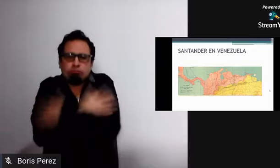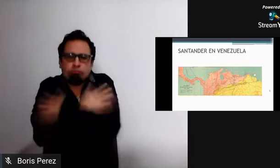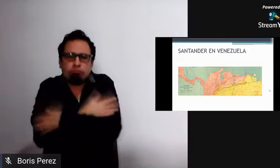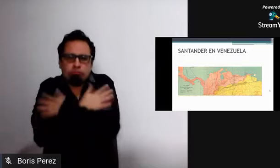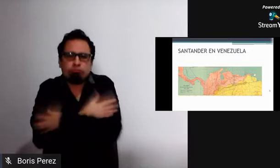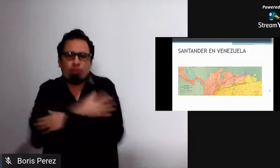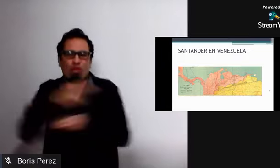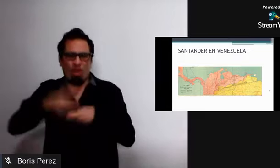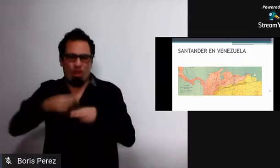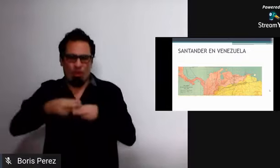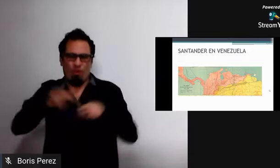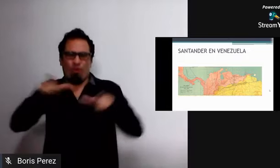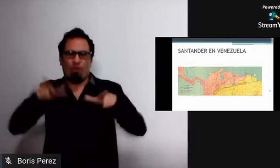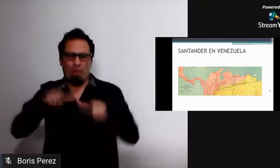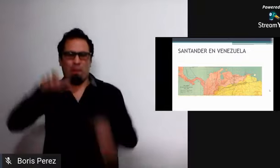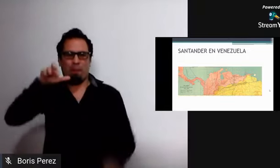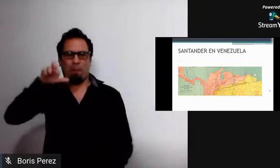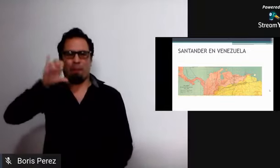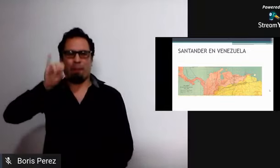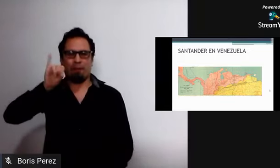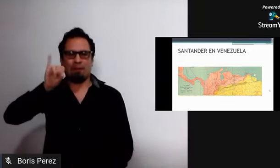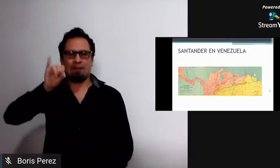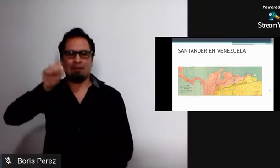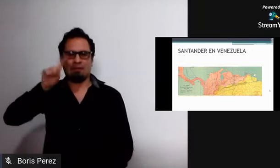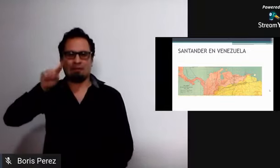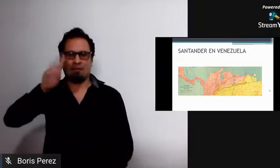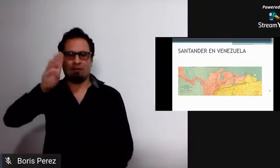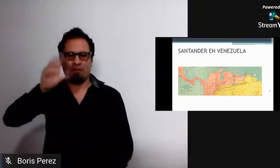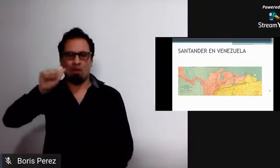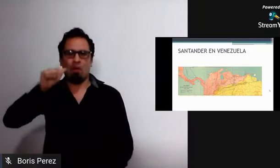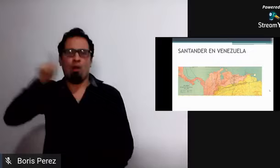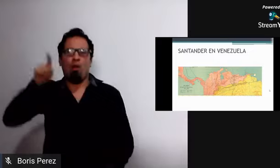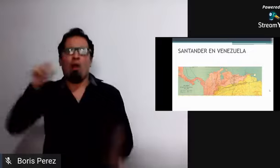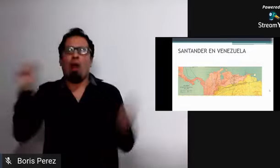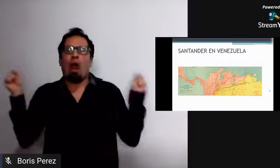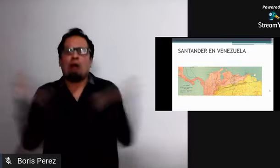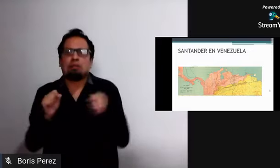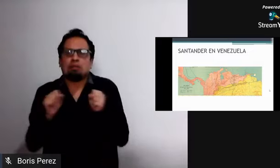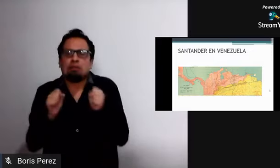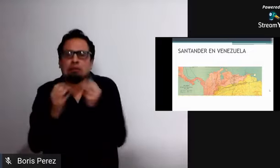ellos se encontraban con su indumentaria,